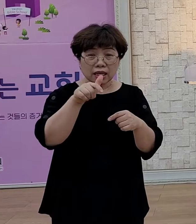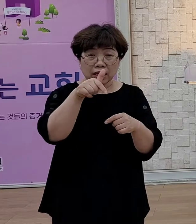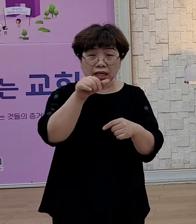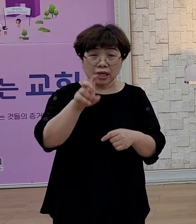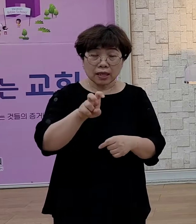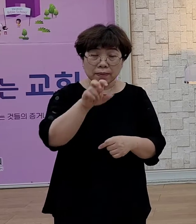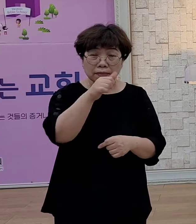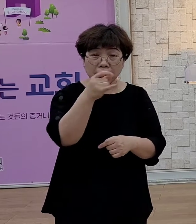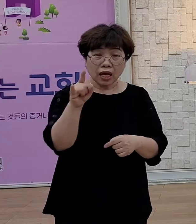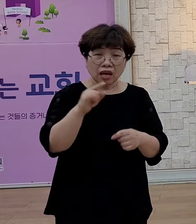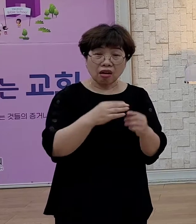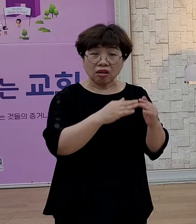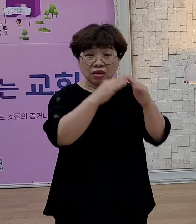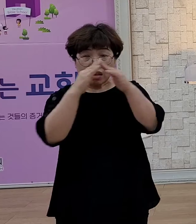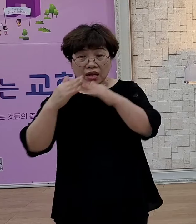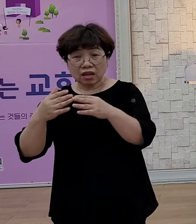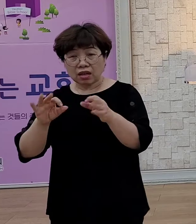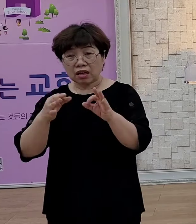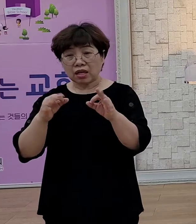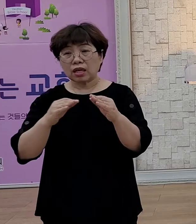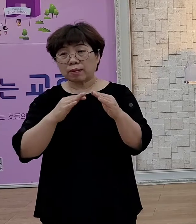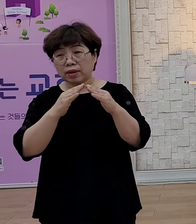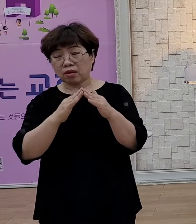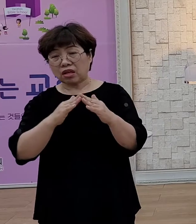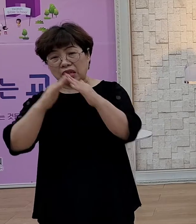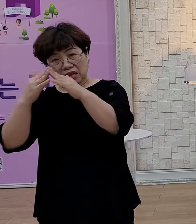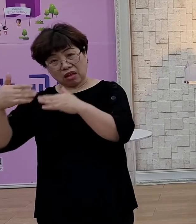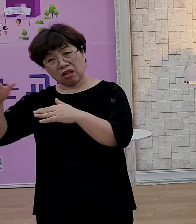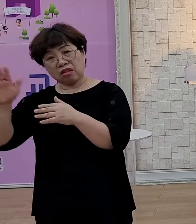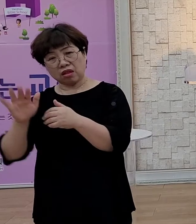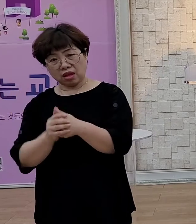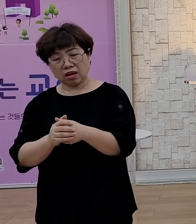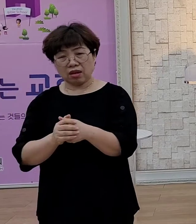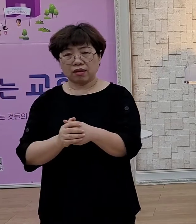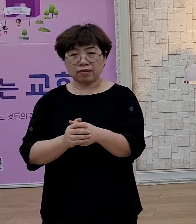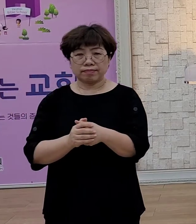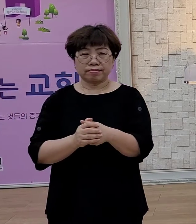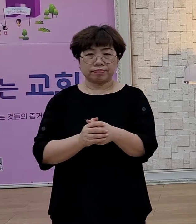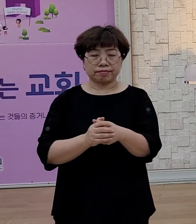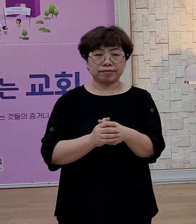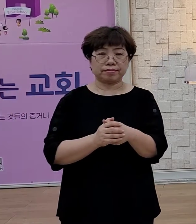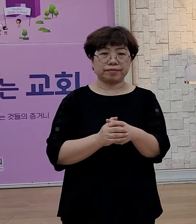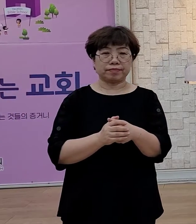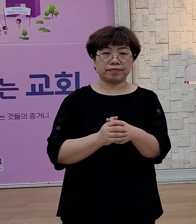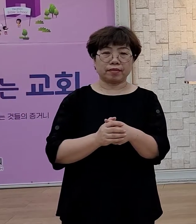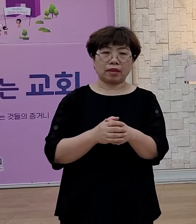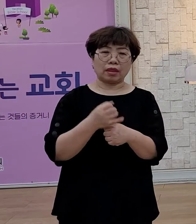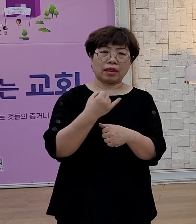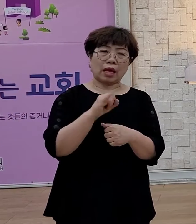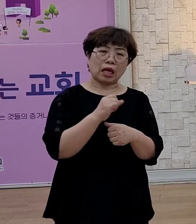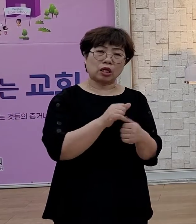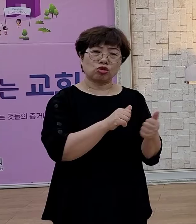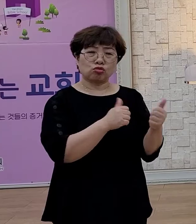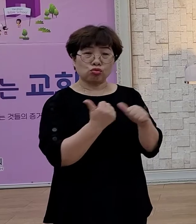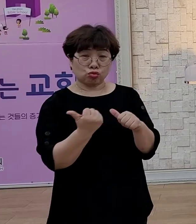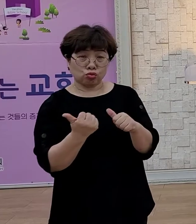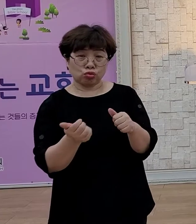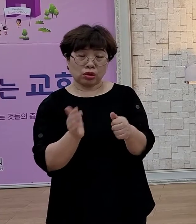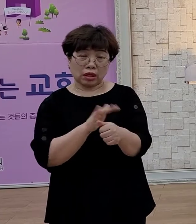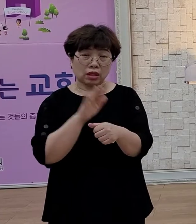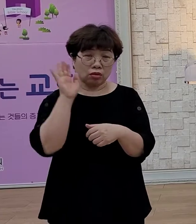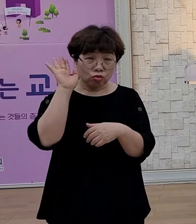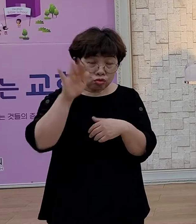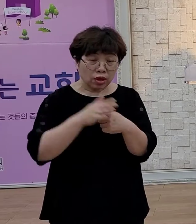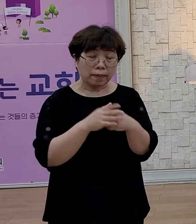고 집사님하고도. 그래 고 집사님이 그런 말씀하시더라고요. 그래 이제 그 따님도 이제 죽고 장례하고 나중에